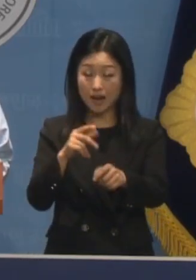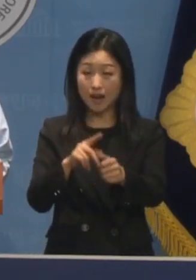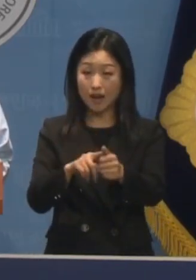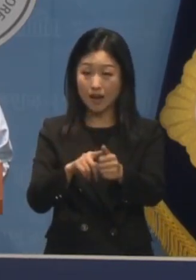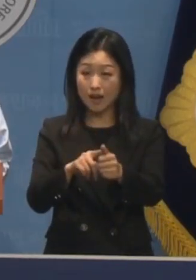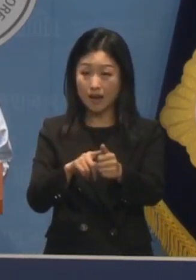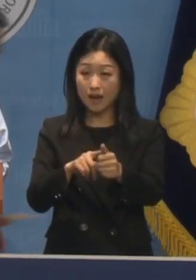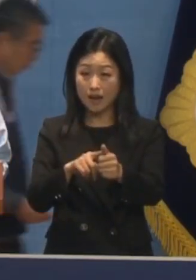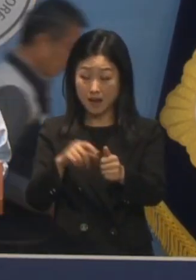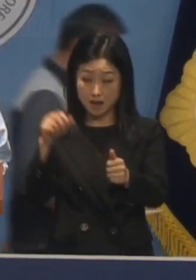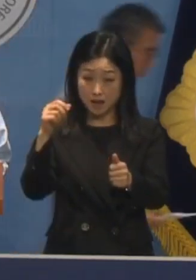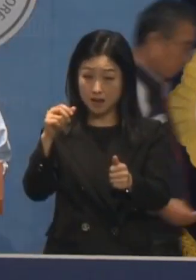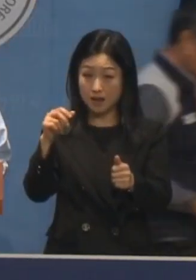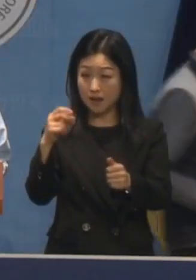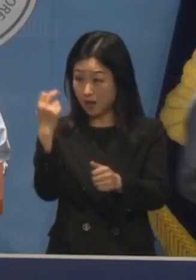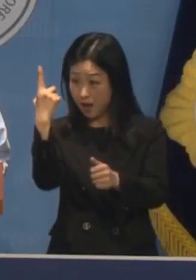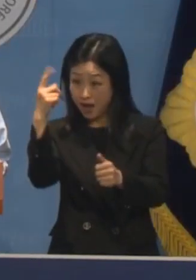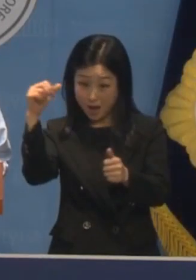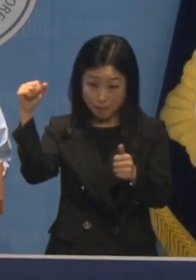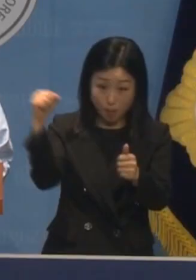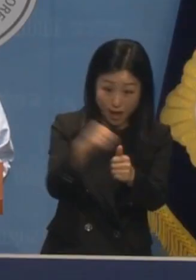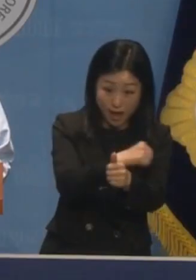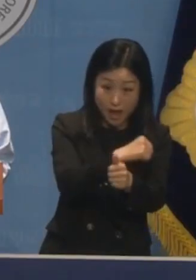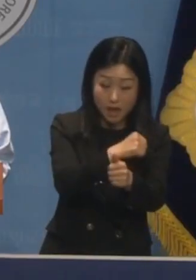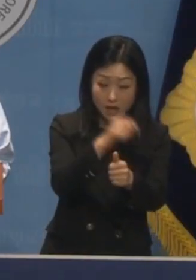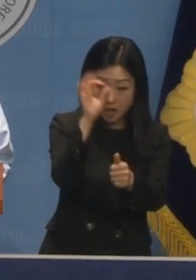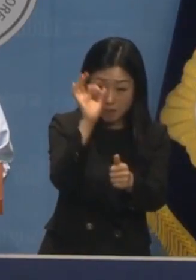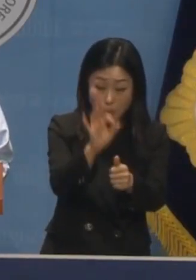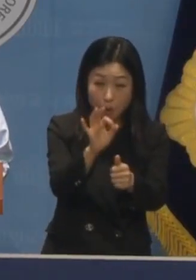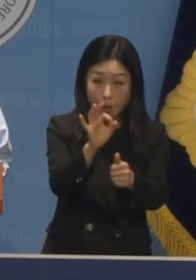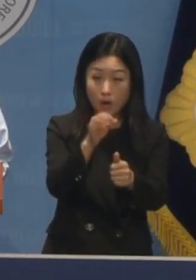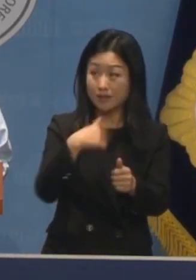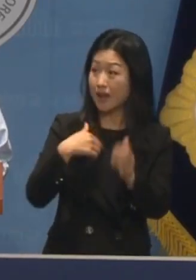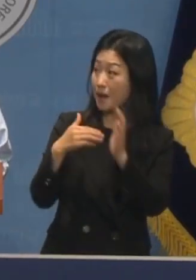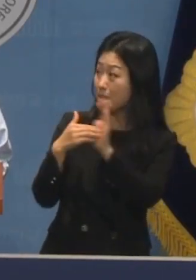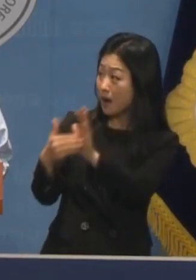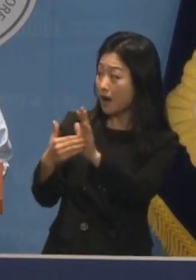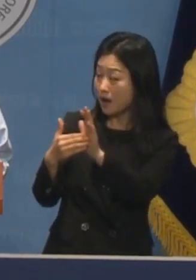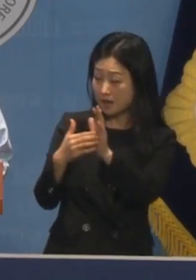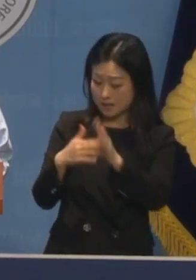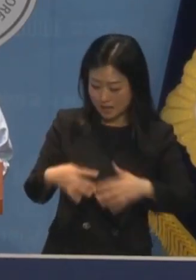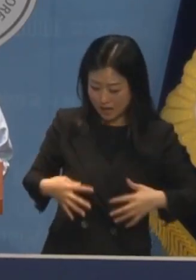경찰이 폭행을 당하는 것을 저지를 하다가 갈비뼈 2대가